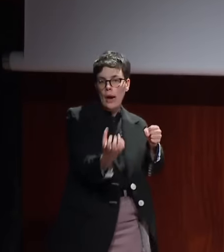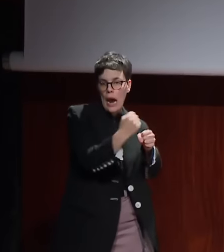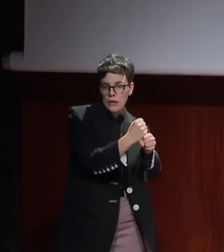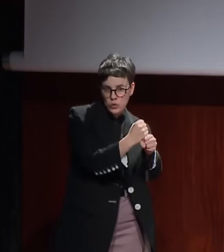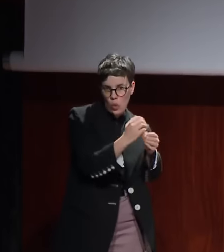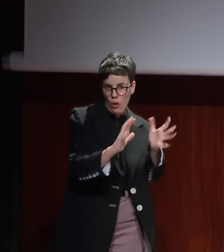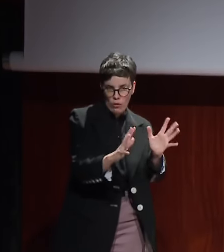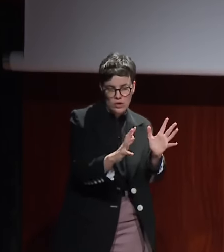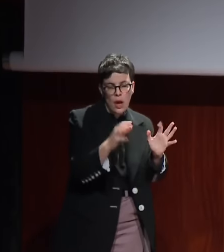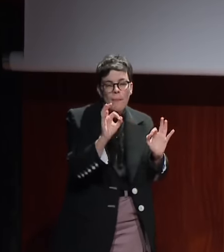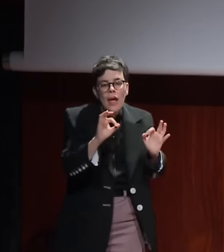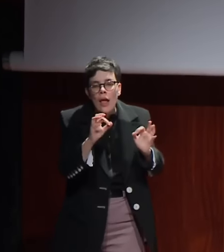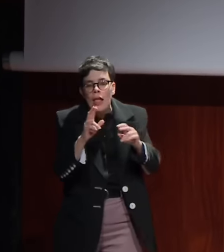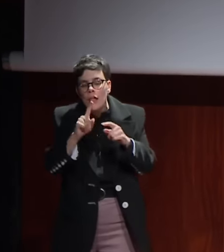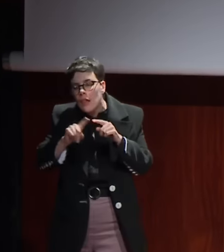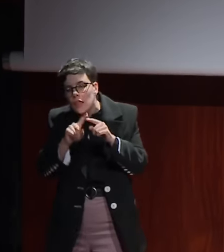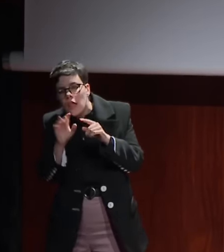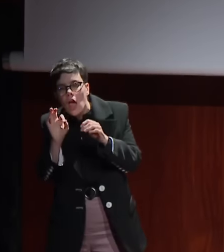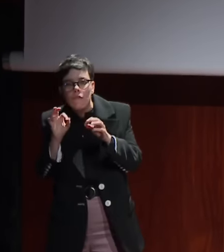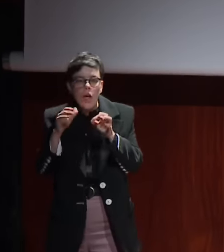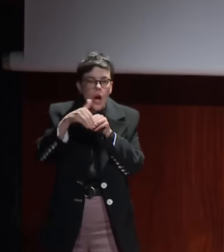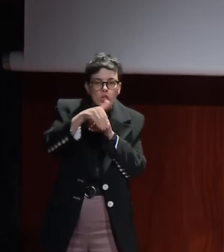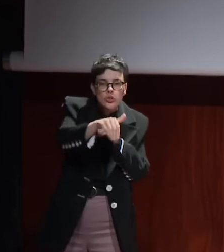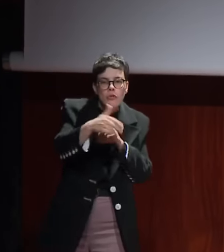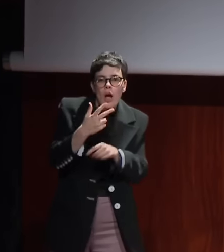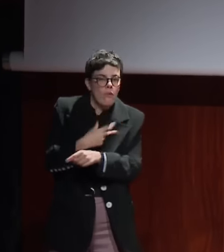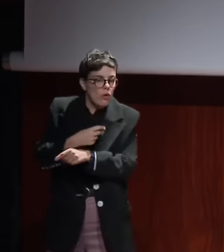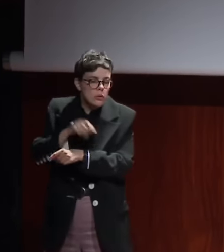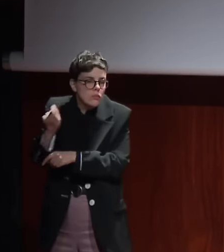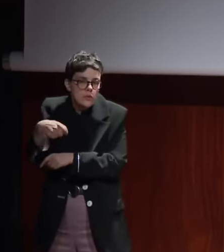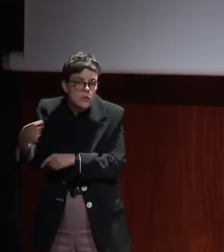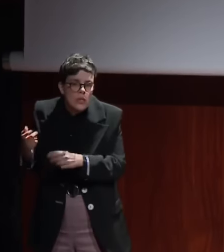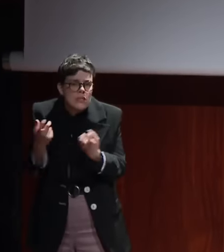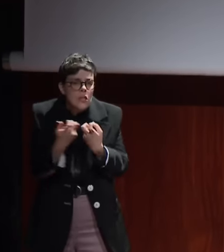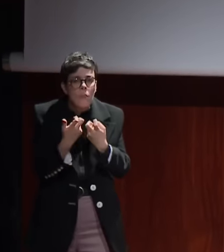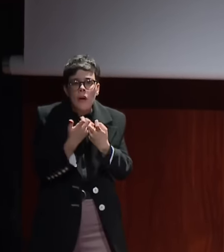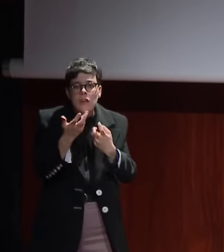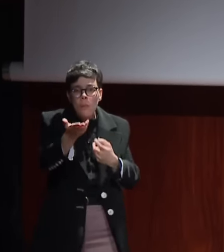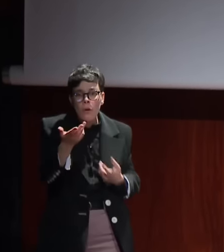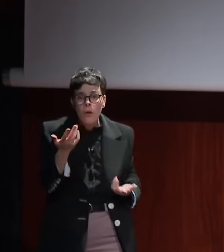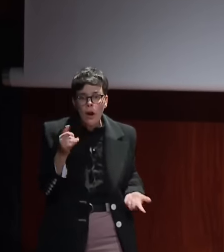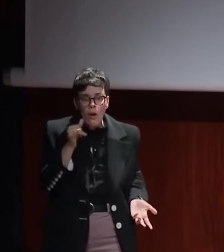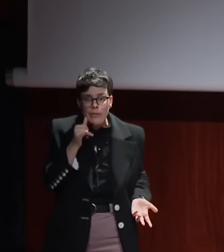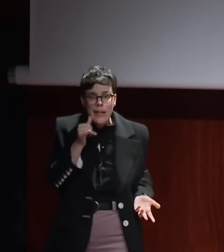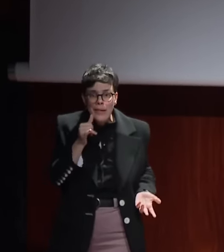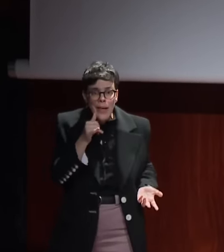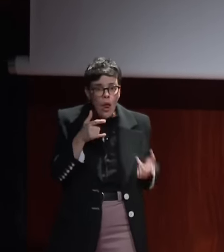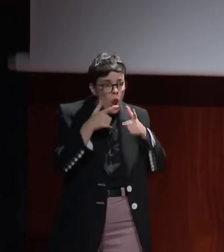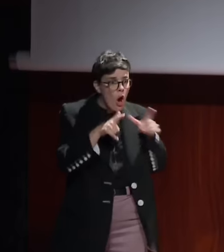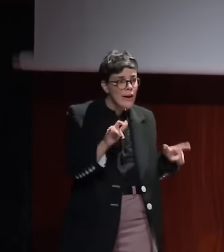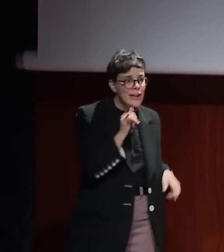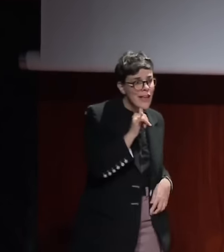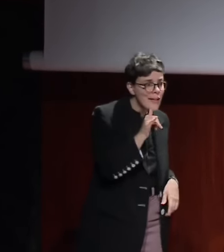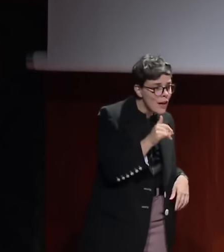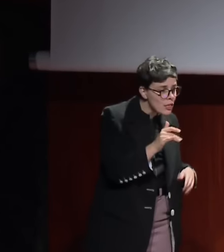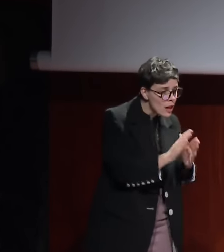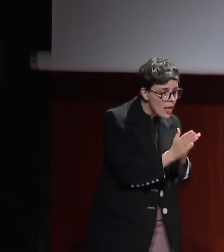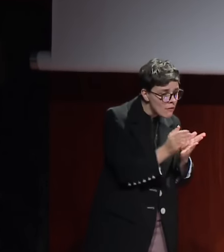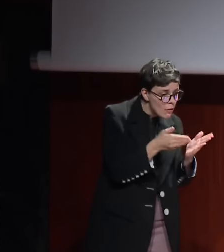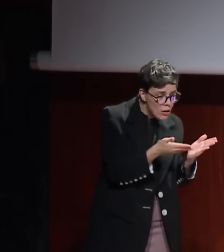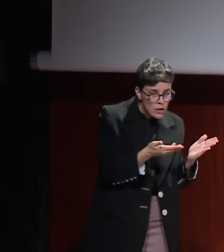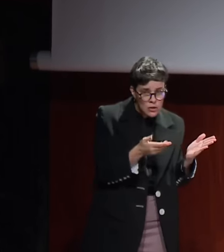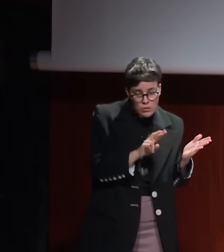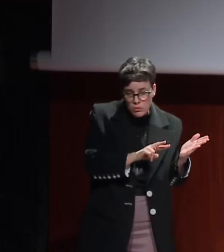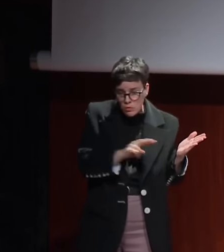Merci. Moi, je parle des productions, créations artistiques. Après, sur l'archivage, bien évidemment, c'est